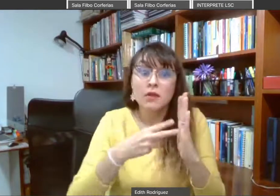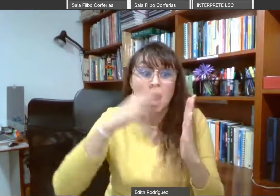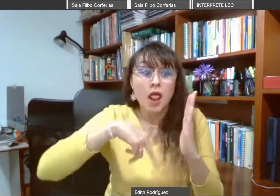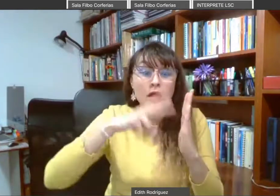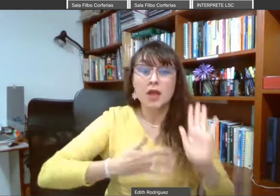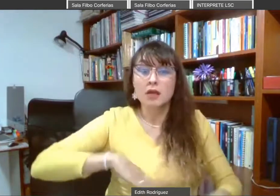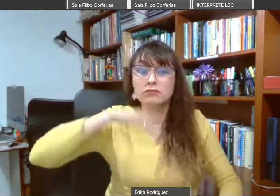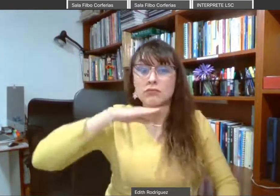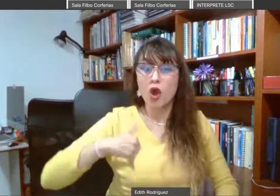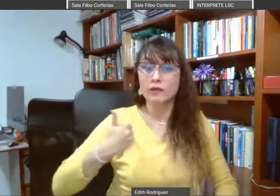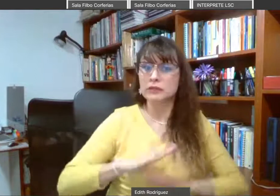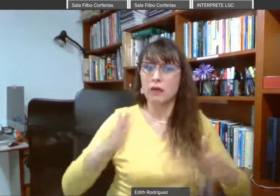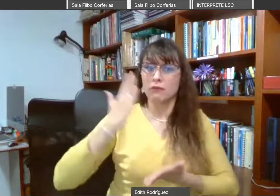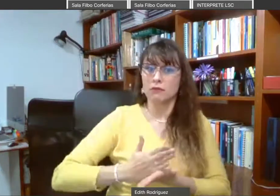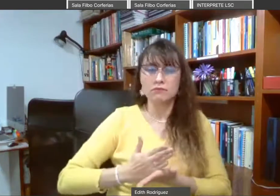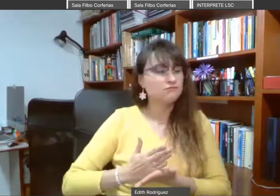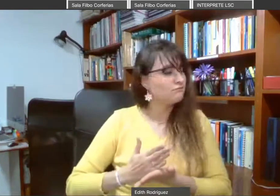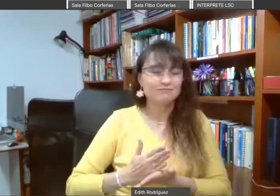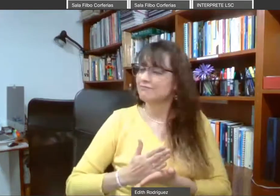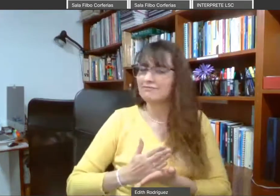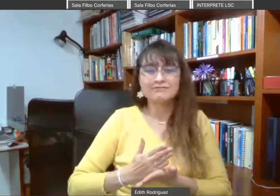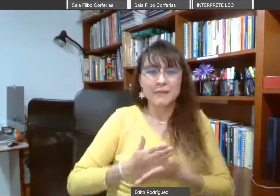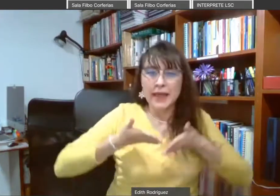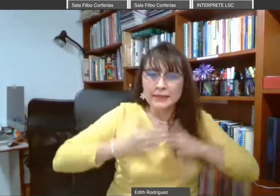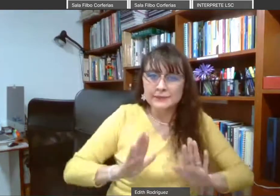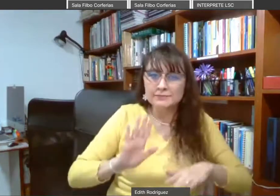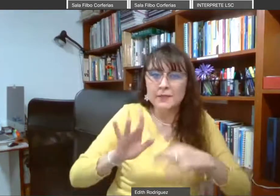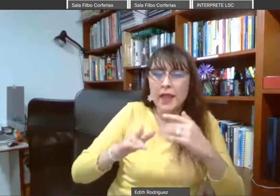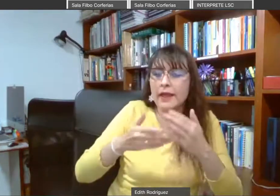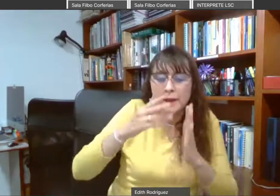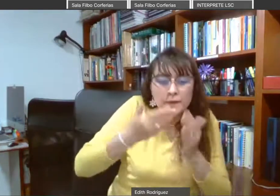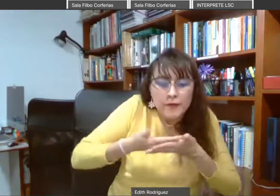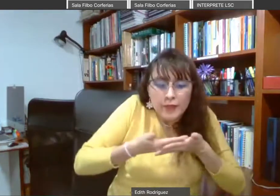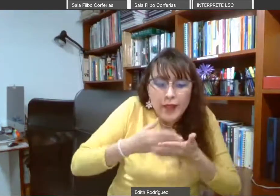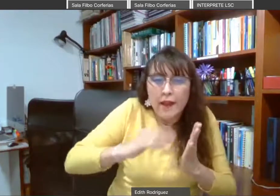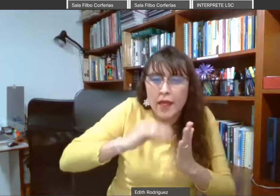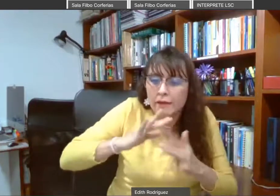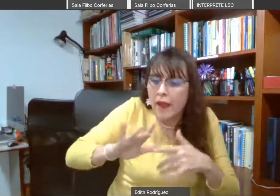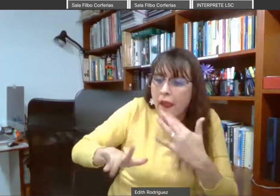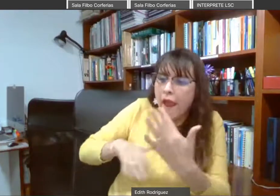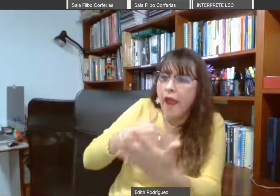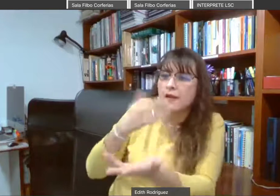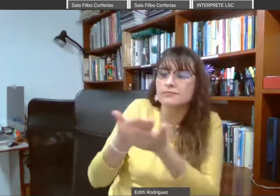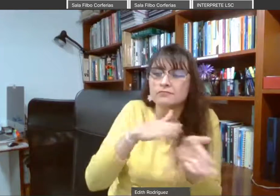nunca desaparezca, sino que se perpetúe en el tiempo, que todas las personas sigan leyendo.